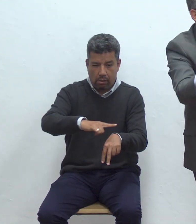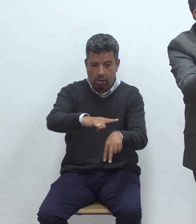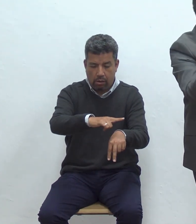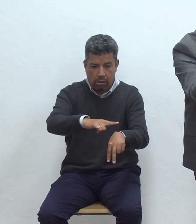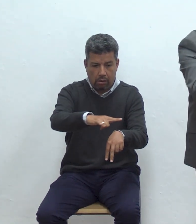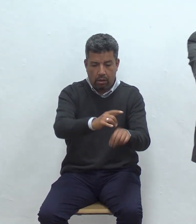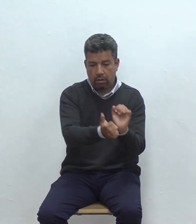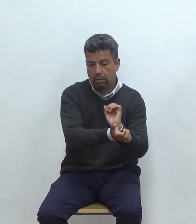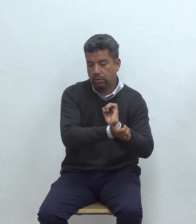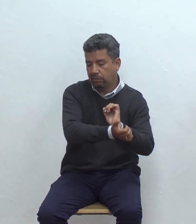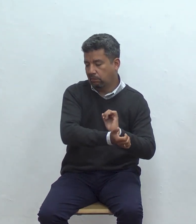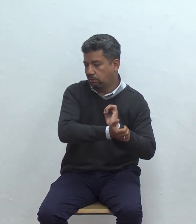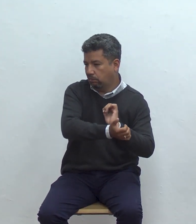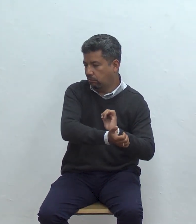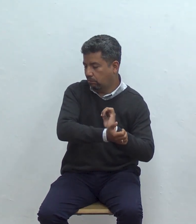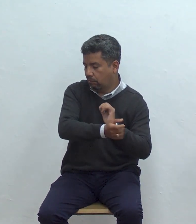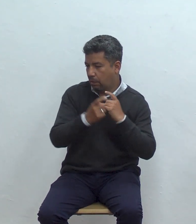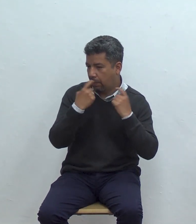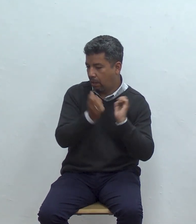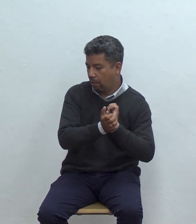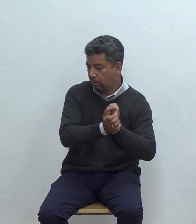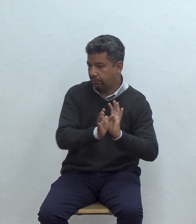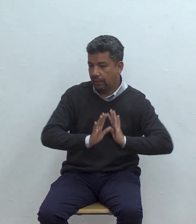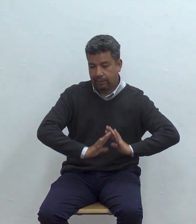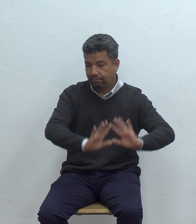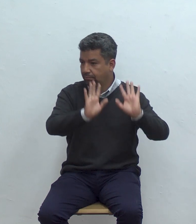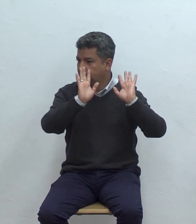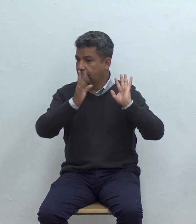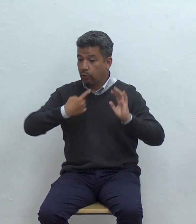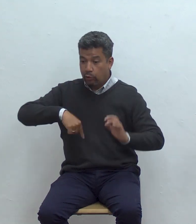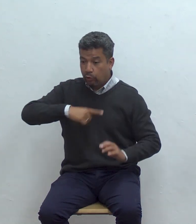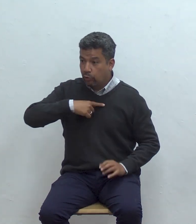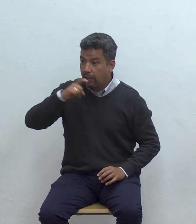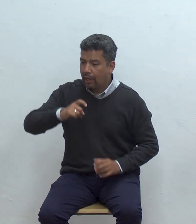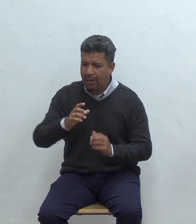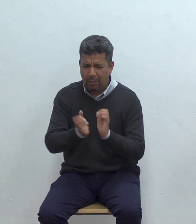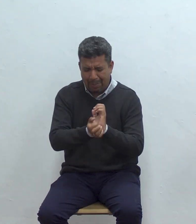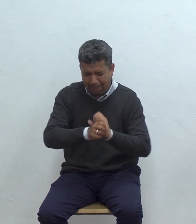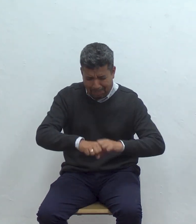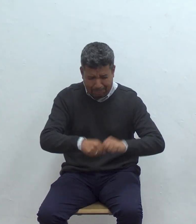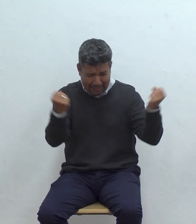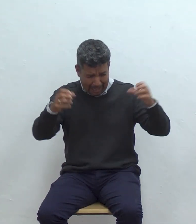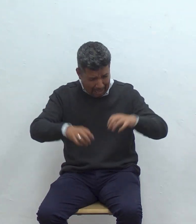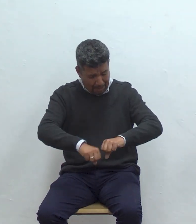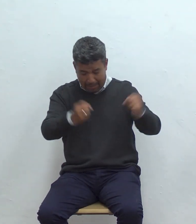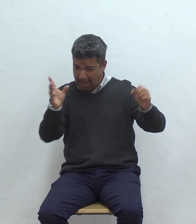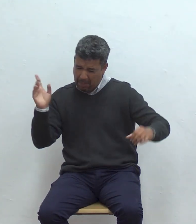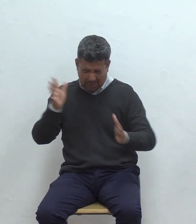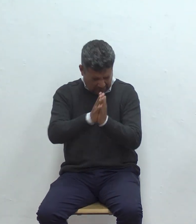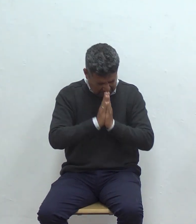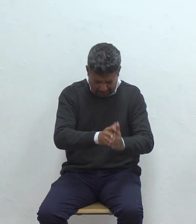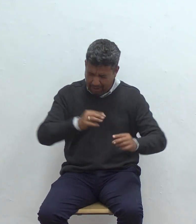bajo esclavitud del pecado. Y nosotros que debemos de estar rompiendo esas cadenas, esas